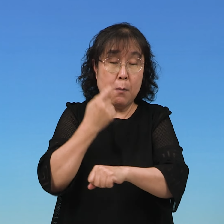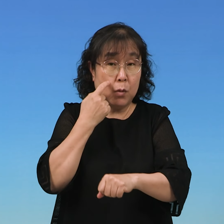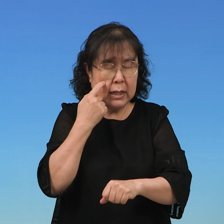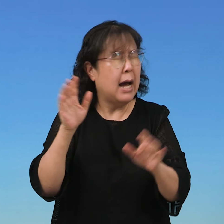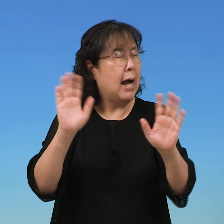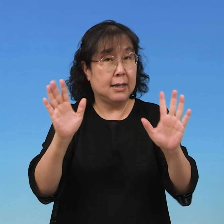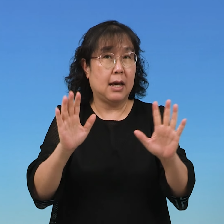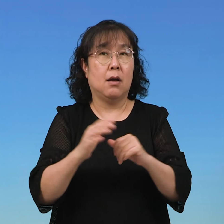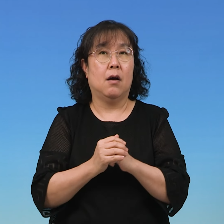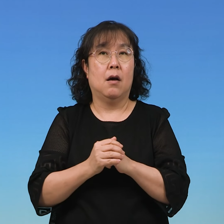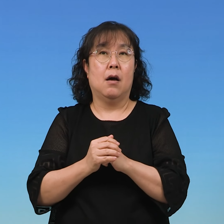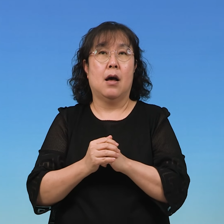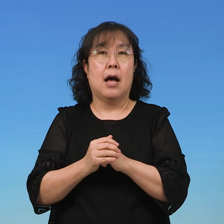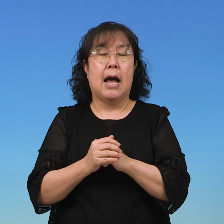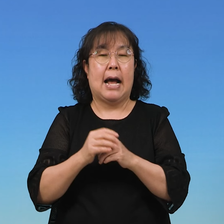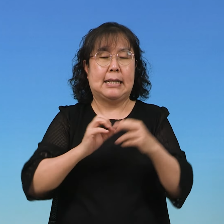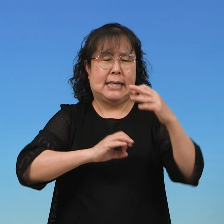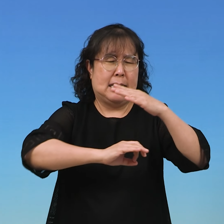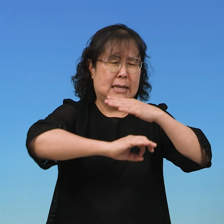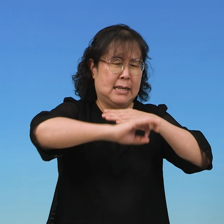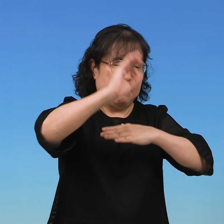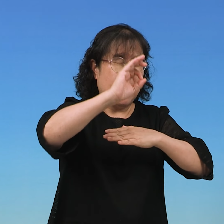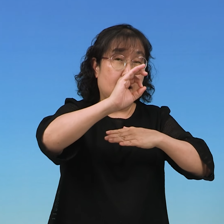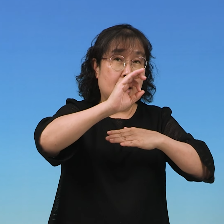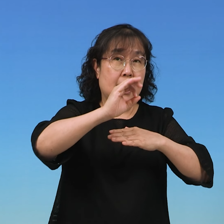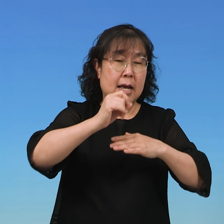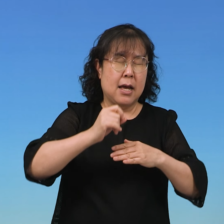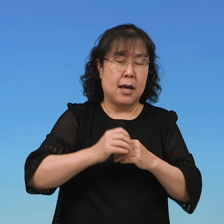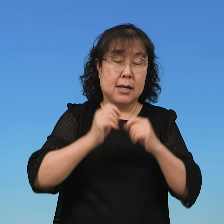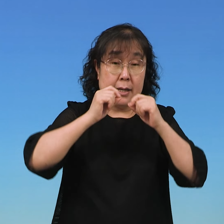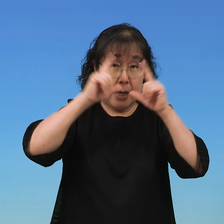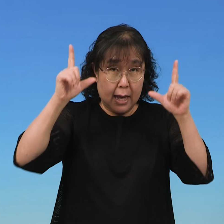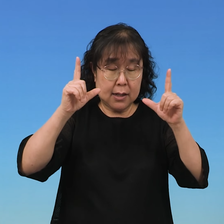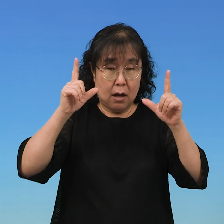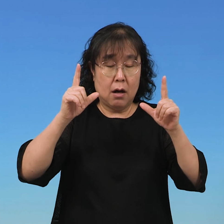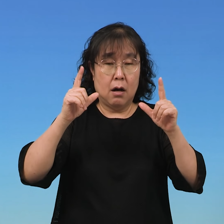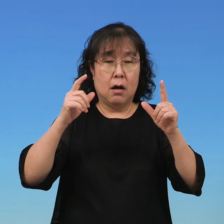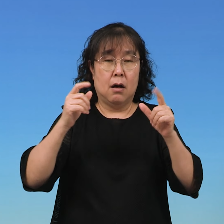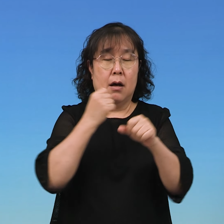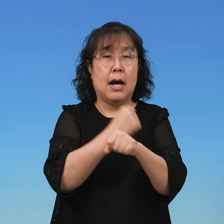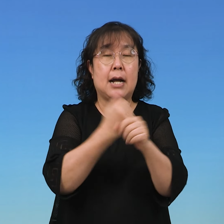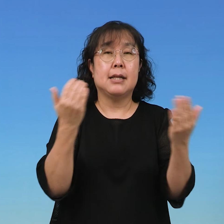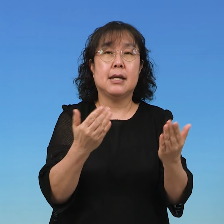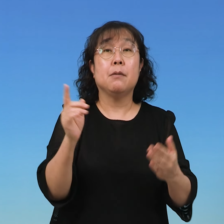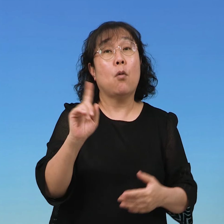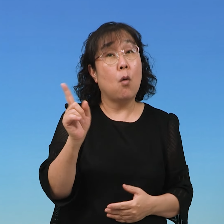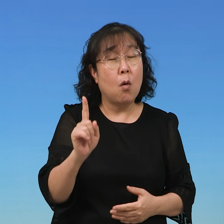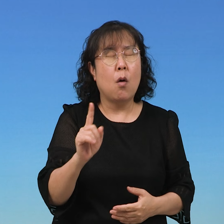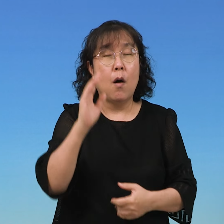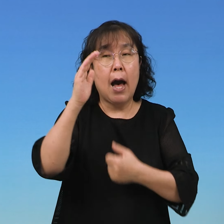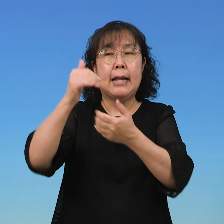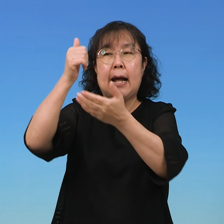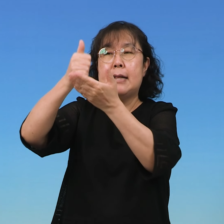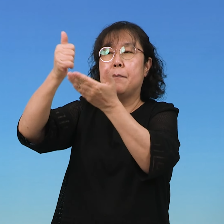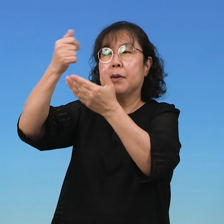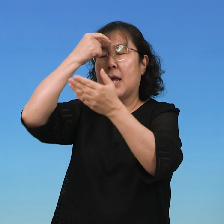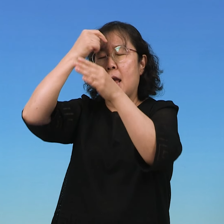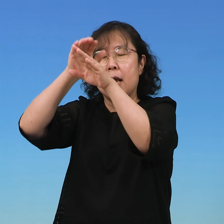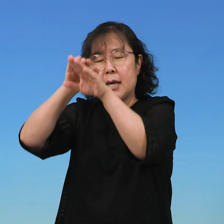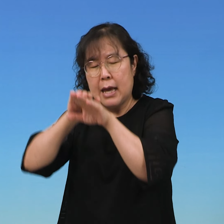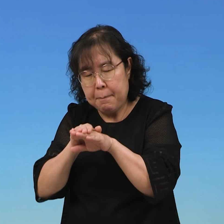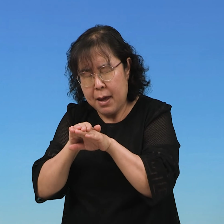한 거는 하나님께 예배를 드리는 거였어요. 이게 왜 의미가 있는지 아십니까? 이 본문이